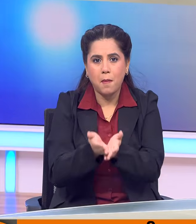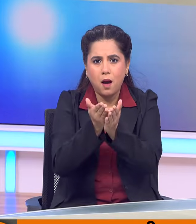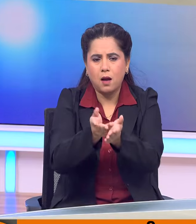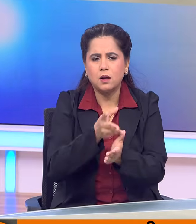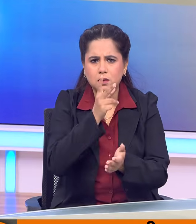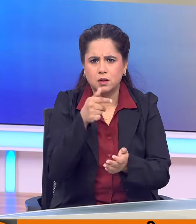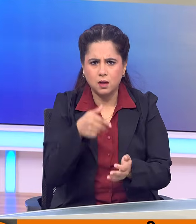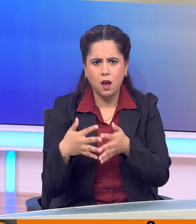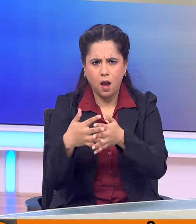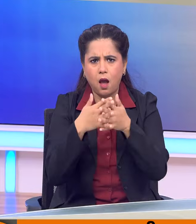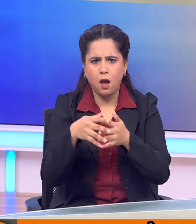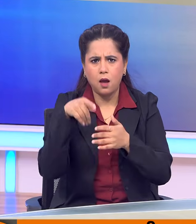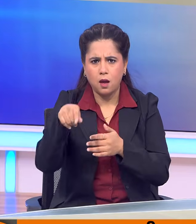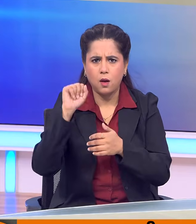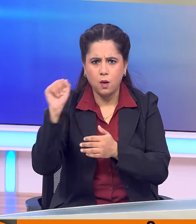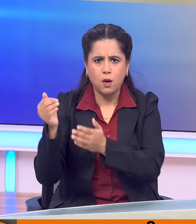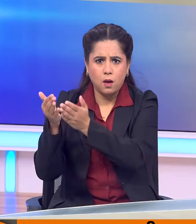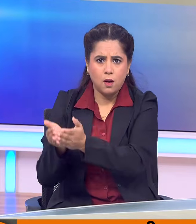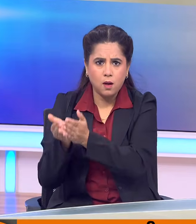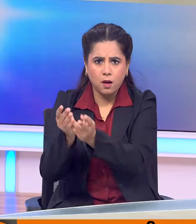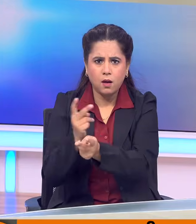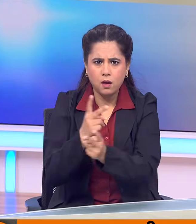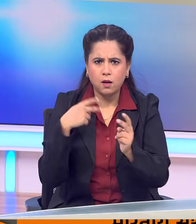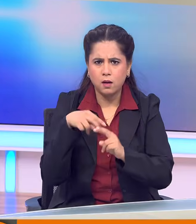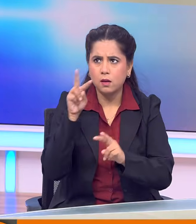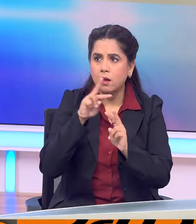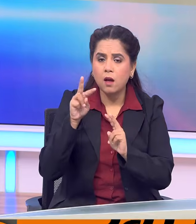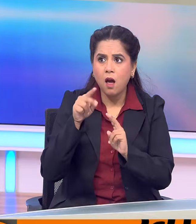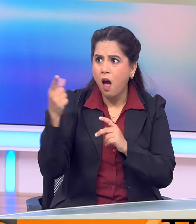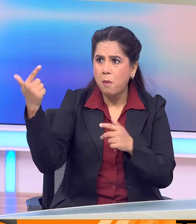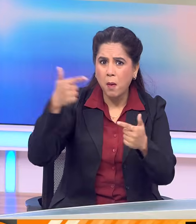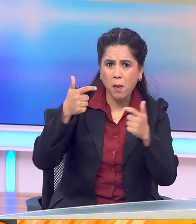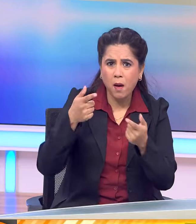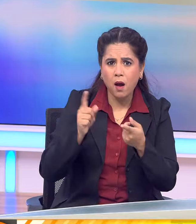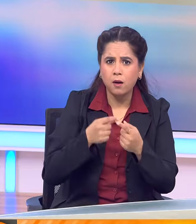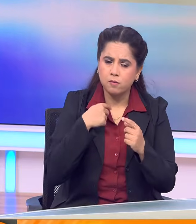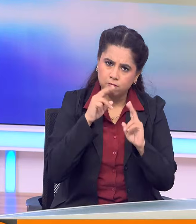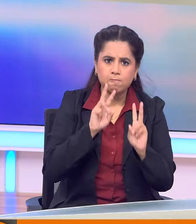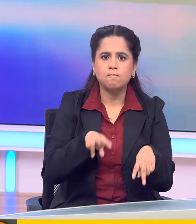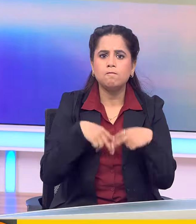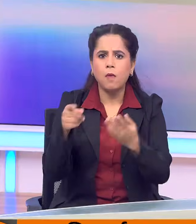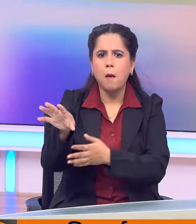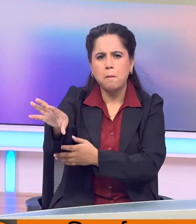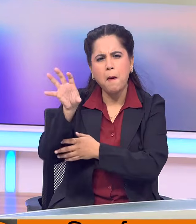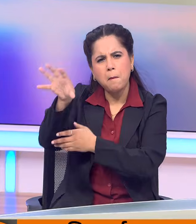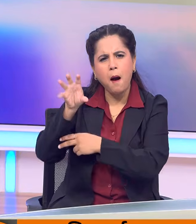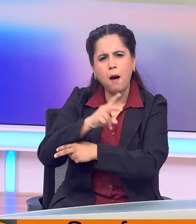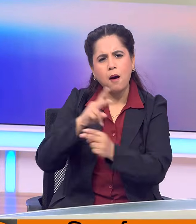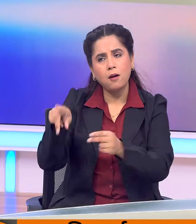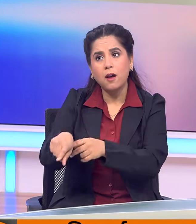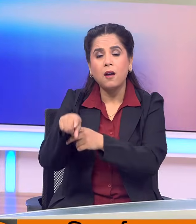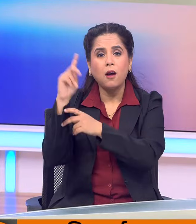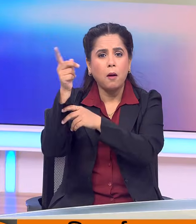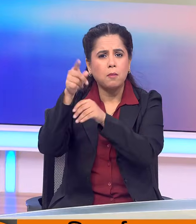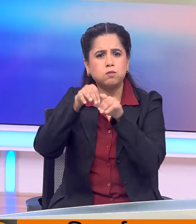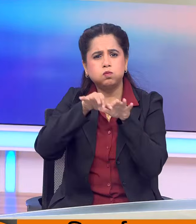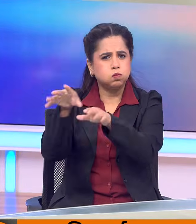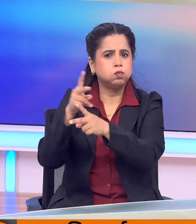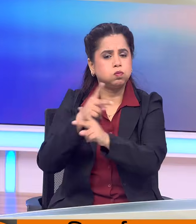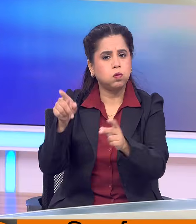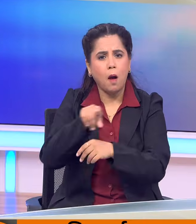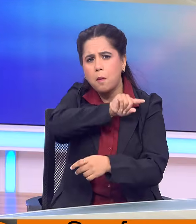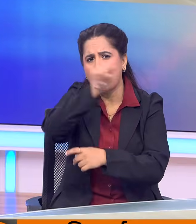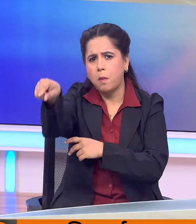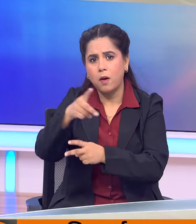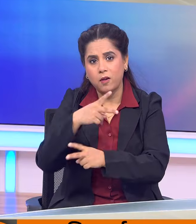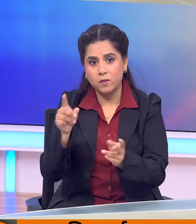उसने अमेरिकी युद्धपोतों की गतिविधियों के जवाब में चेतावनी स्वरूप मिसाइलें और ड्रोन दागे हैं। ईरानी सरकारी